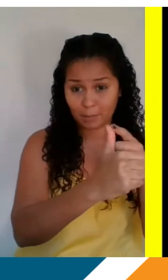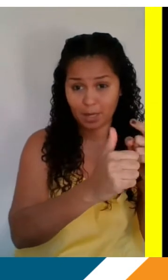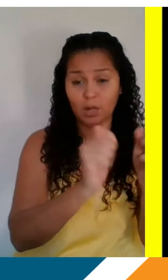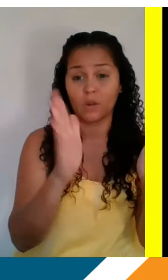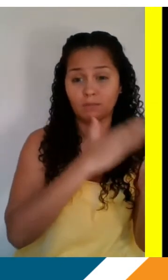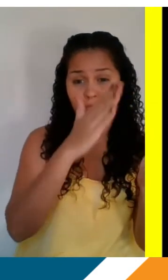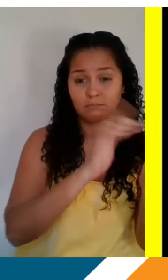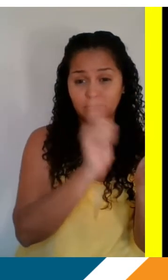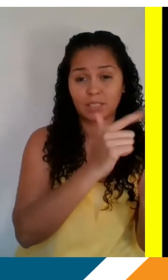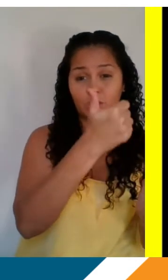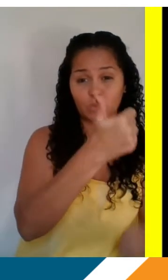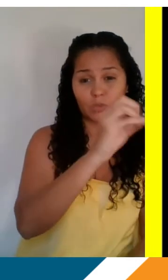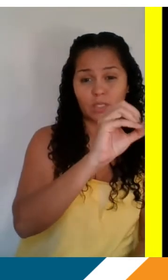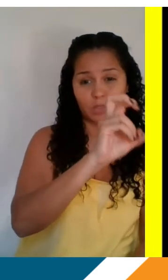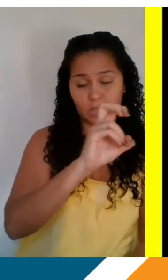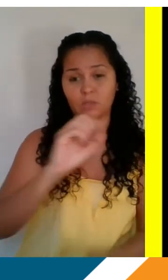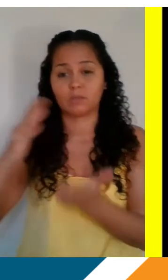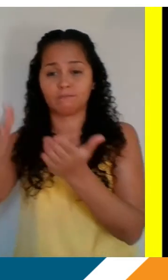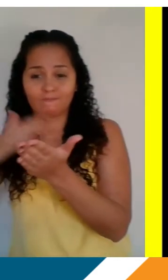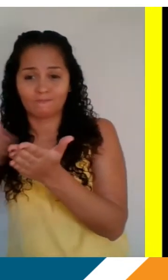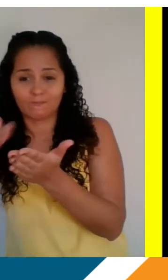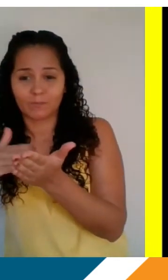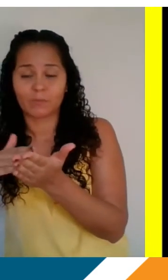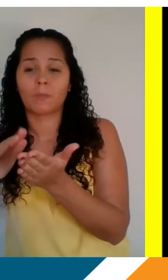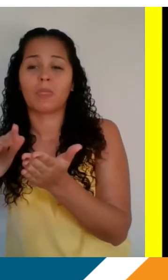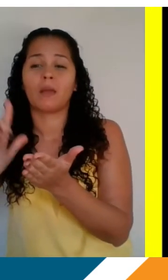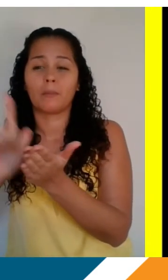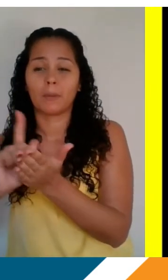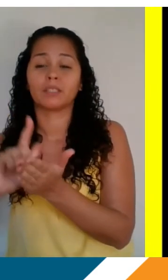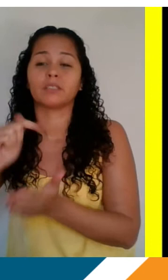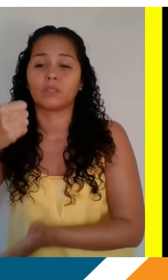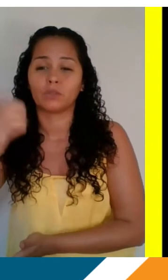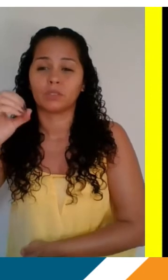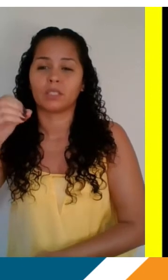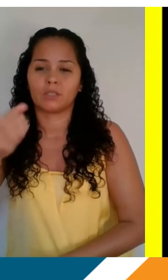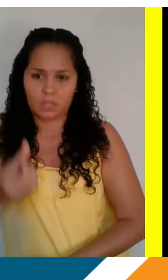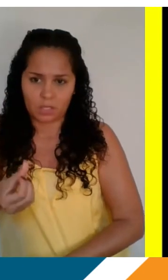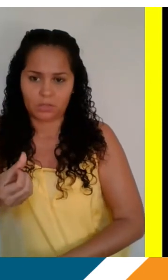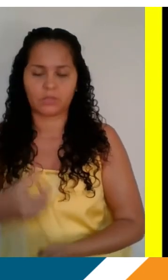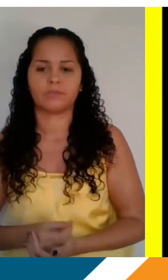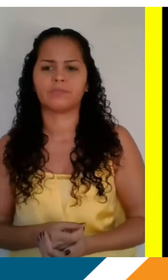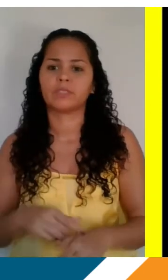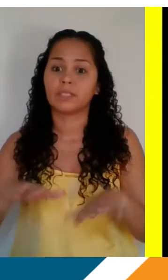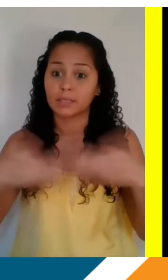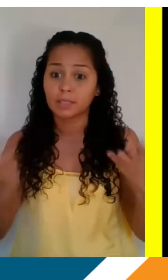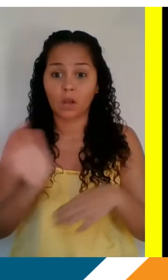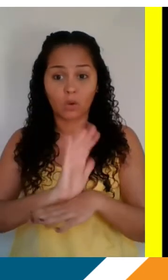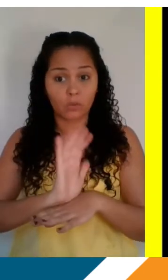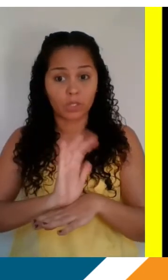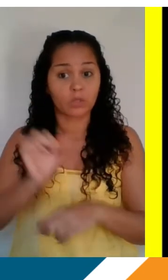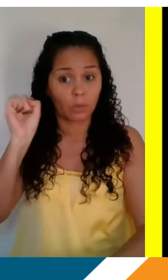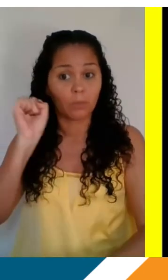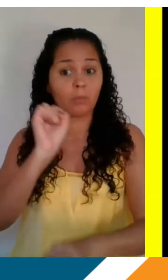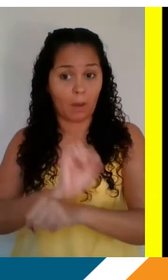está na página 105, e exercício 3, que está na página 106. Então, você pode pausar